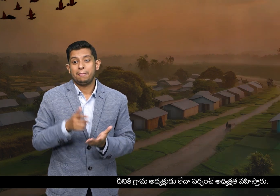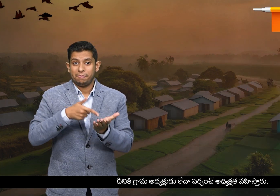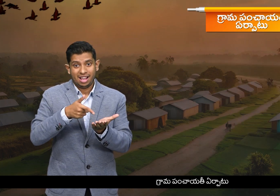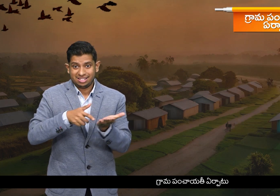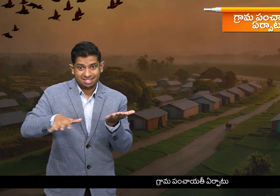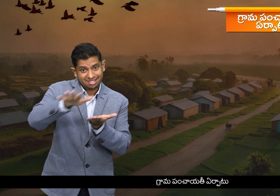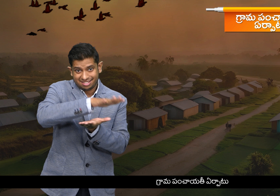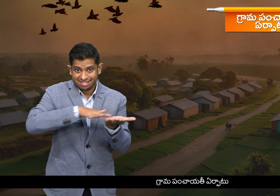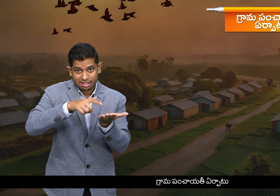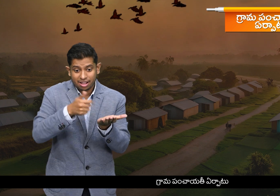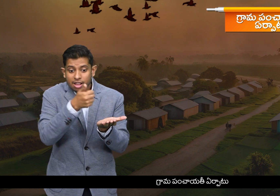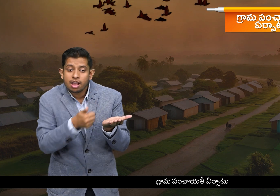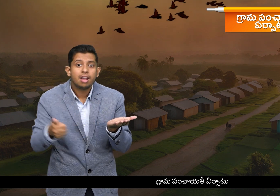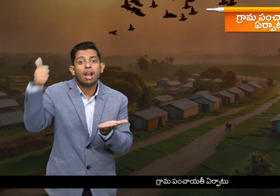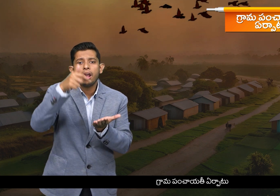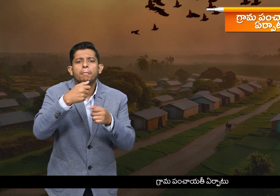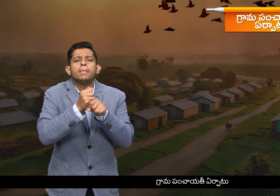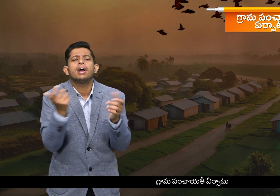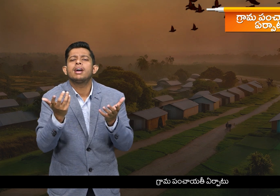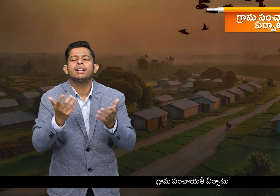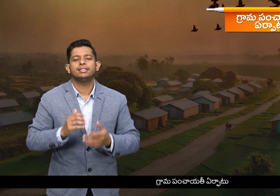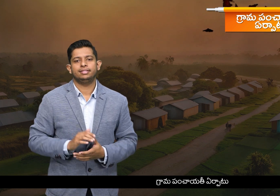వహిస్తారు. గ్రామ పంచాయతీ ఏర్పాటు.